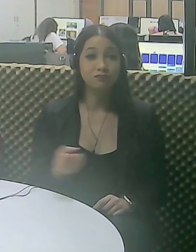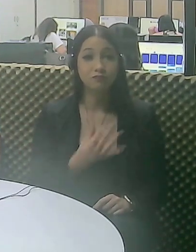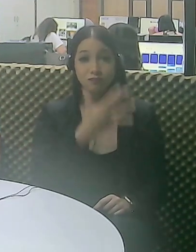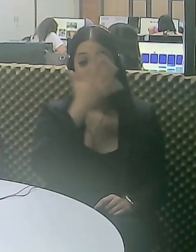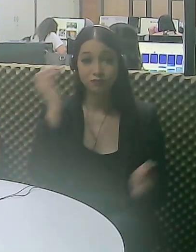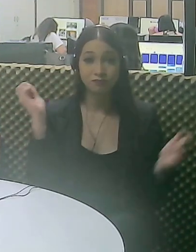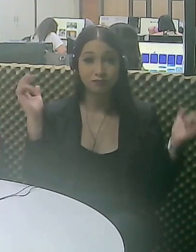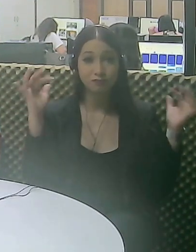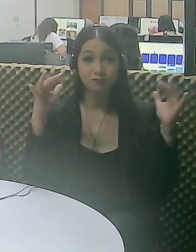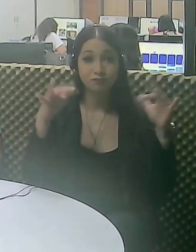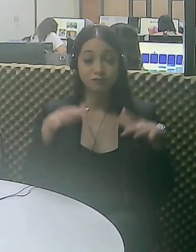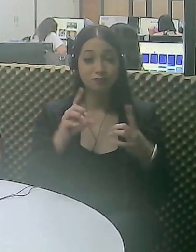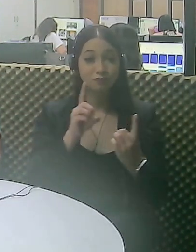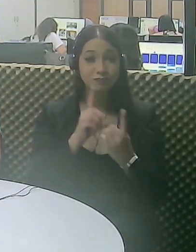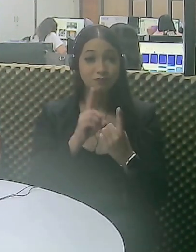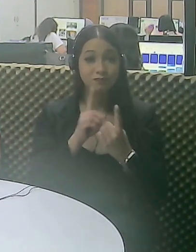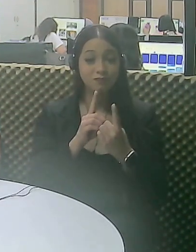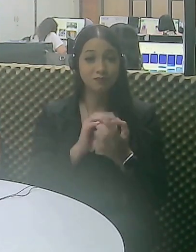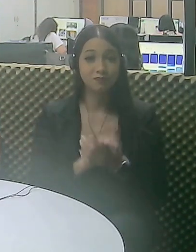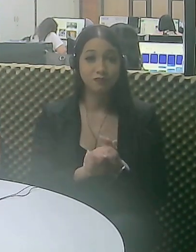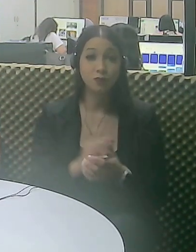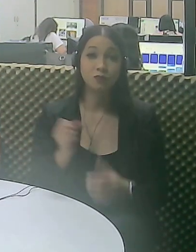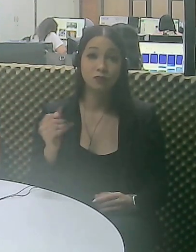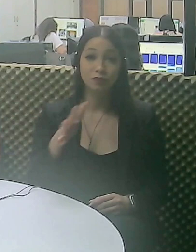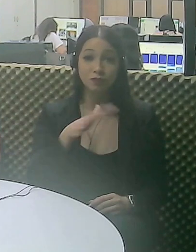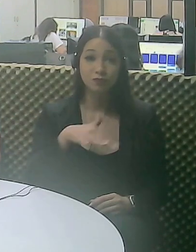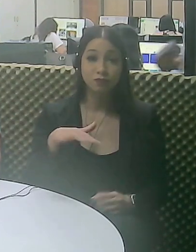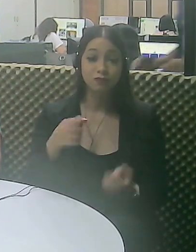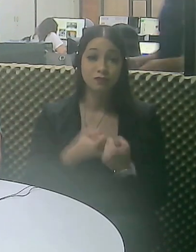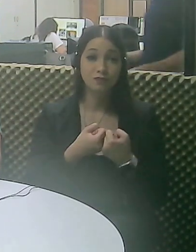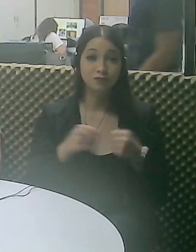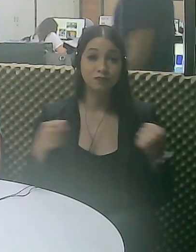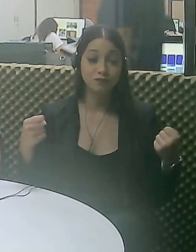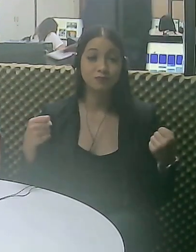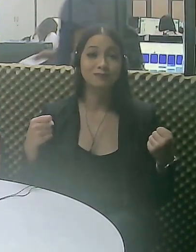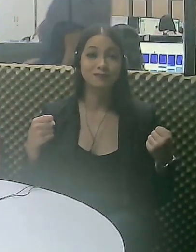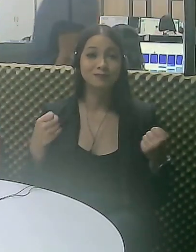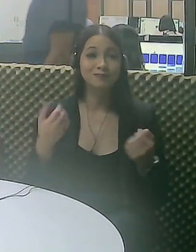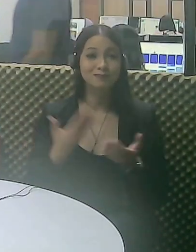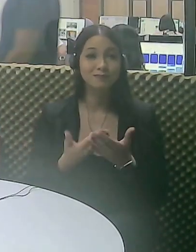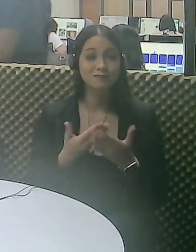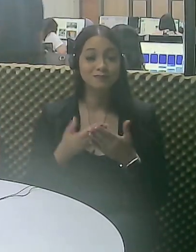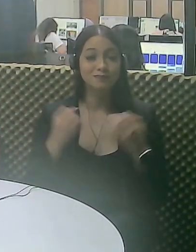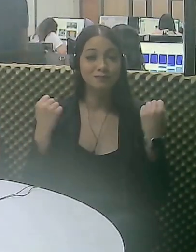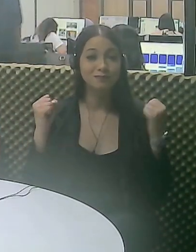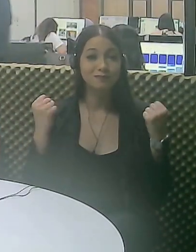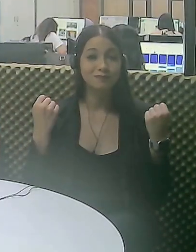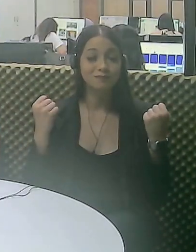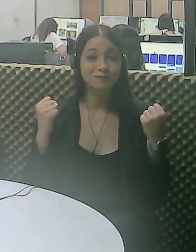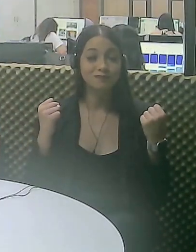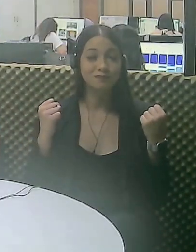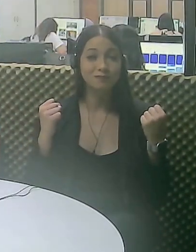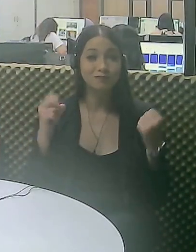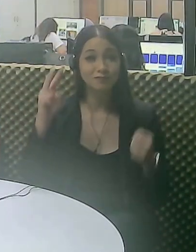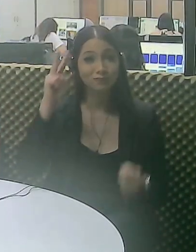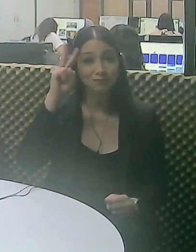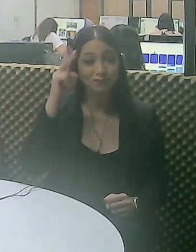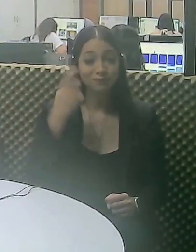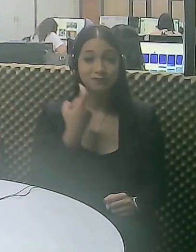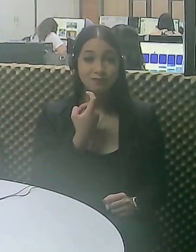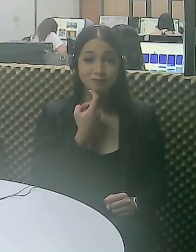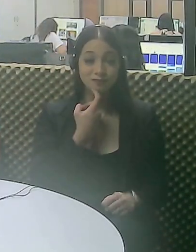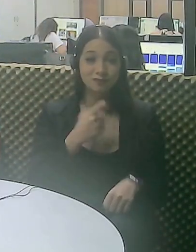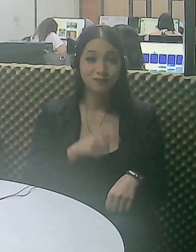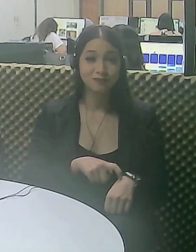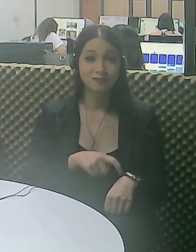de pessoas seja atendido, já que o novo local é mais amplo. As aulas de ginástica funcional são oferecidas de segunda a